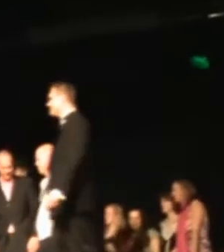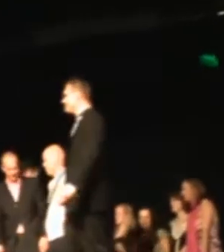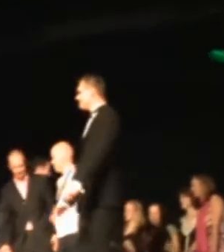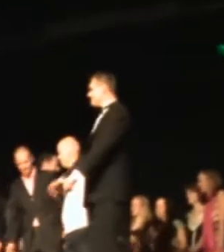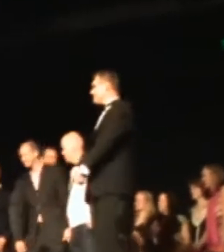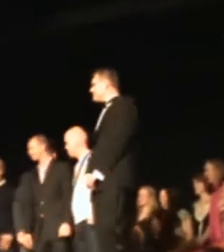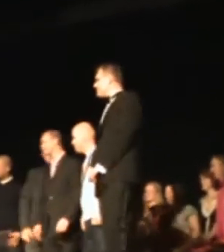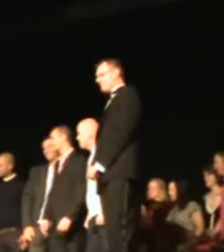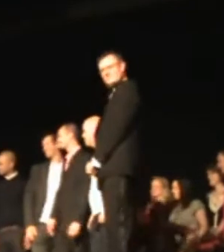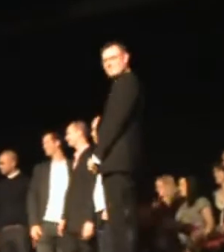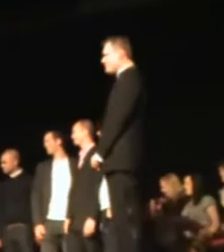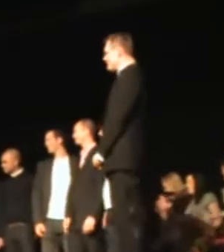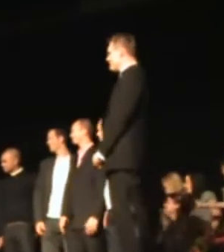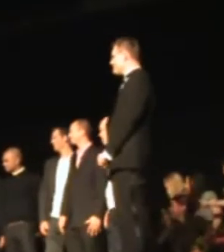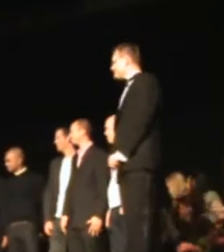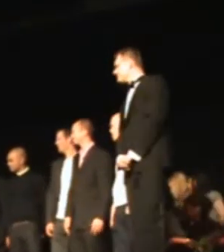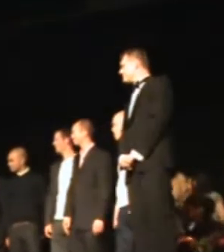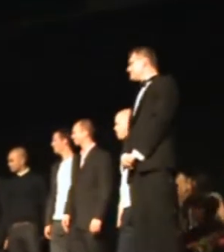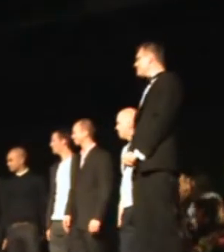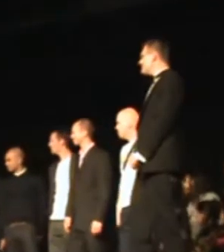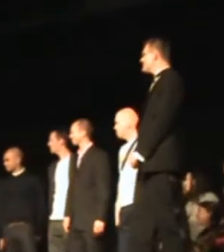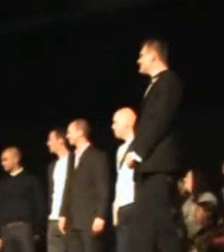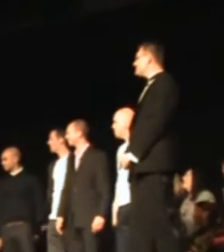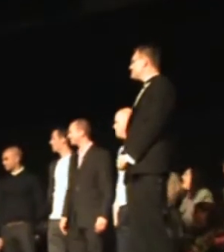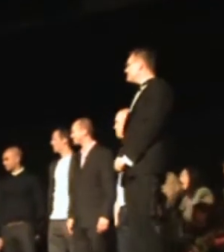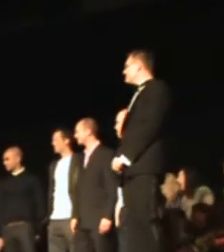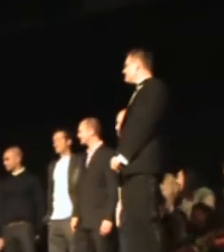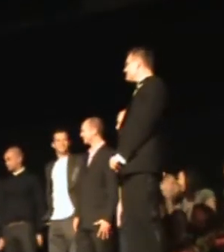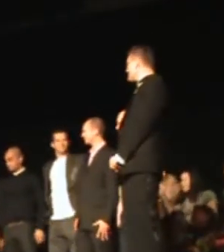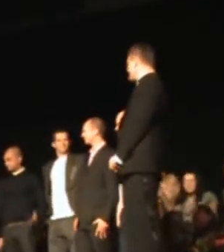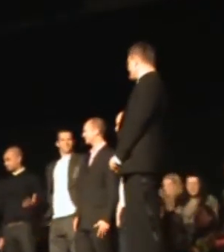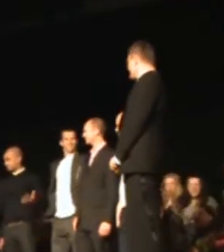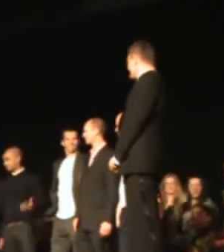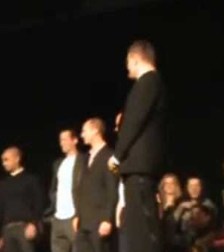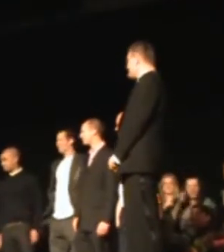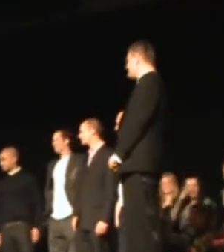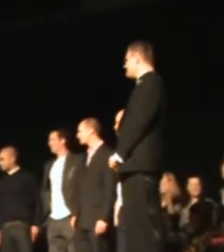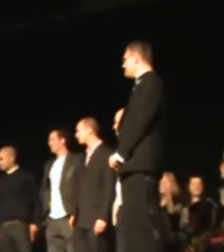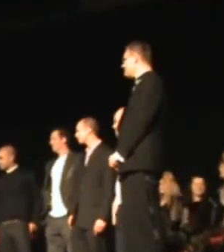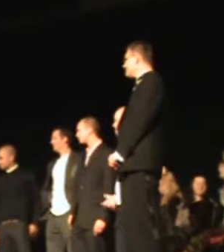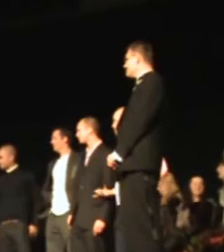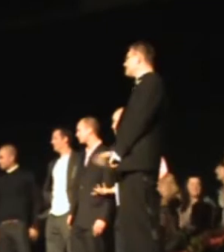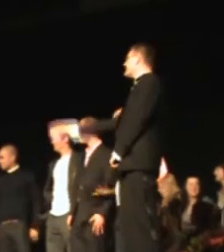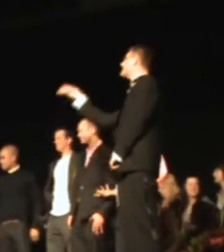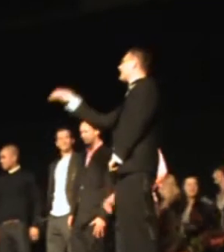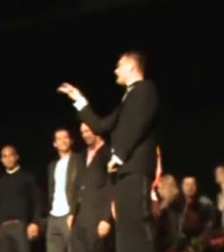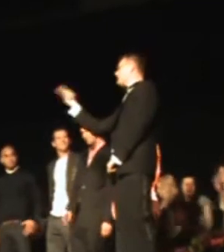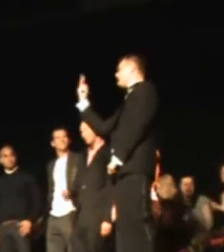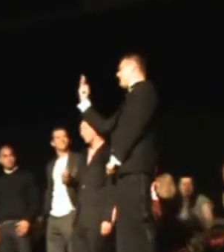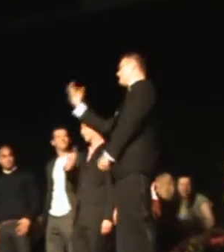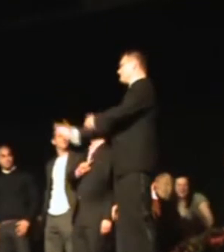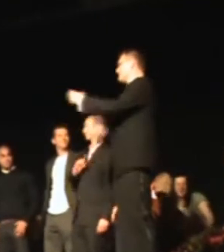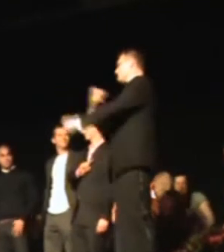1, 2, 3, 4, 5, 6, en dit is het, dat valt me wel erg tegen hoor, denk nou 11 spelers,